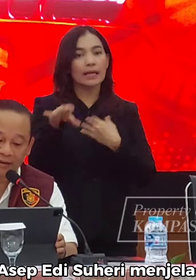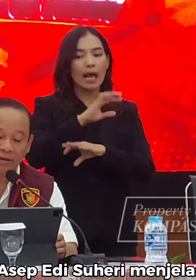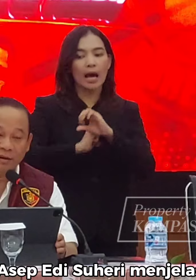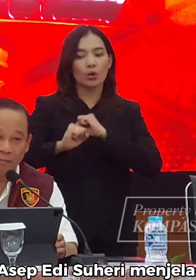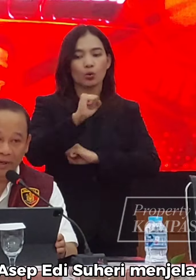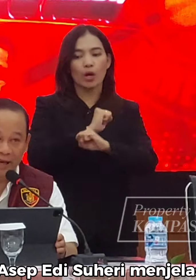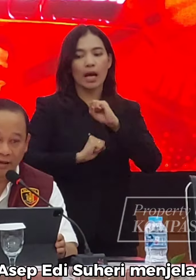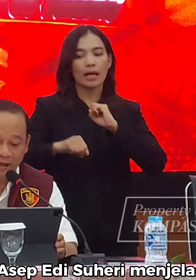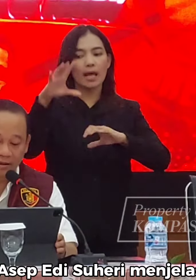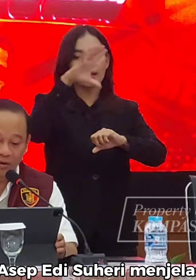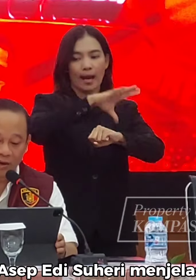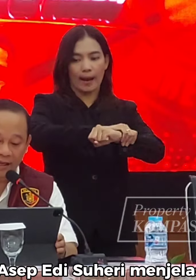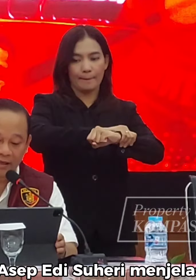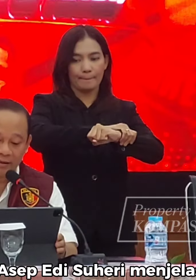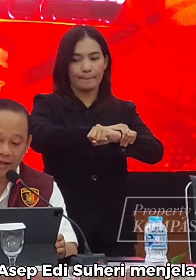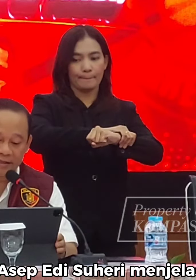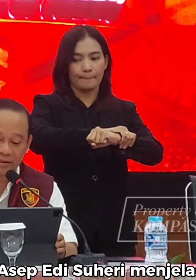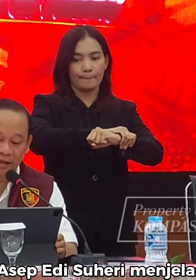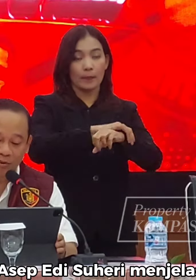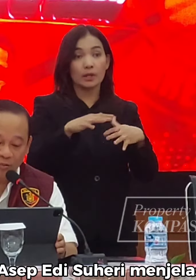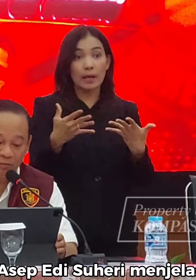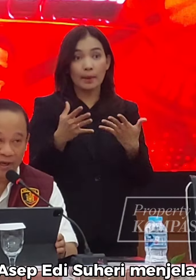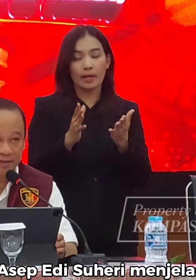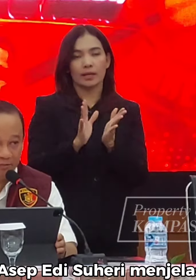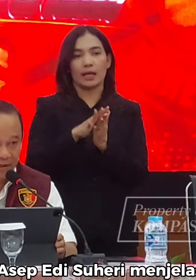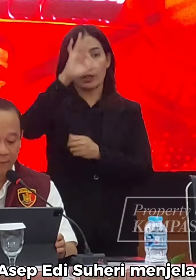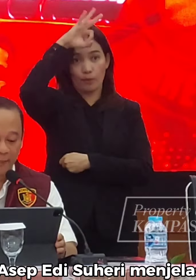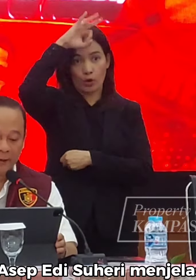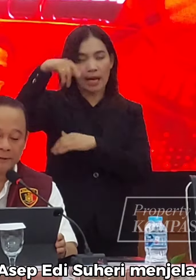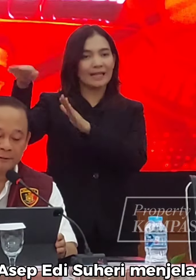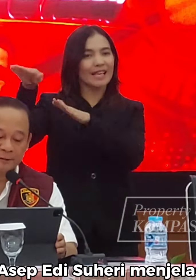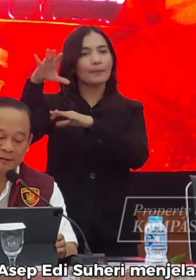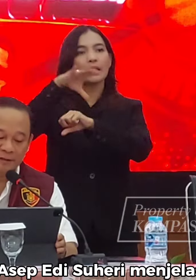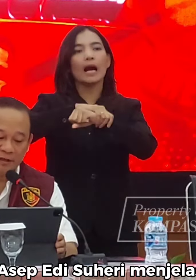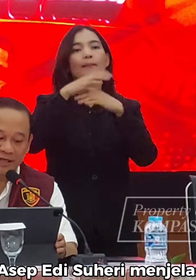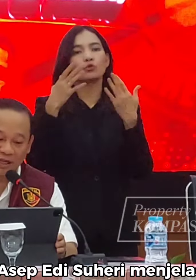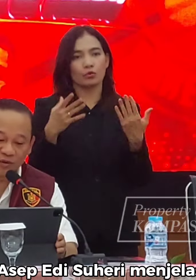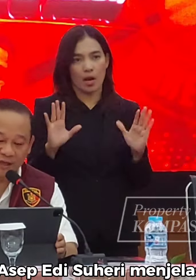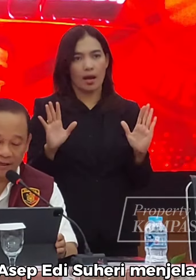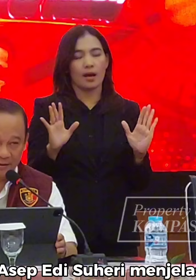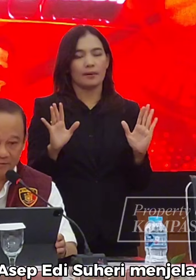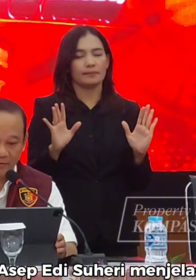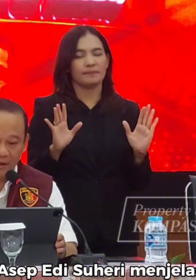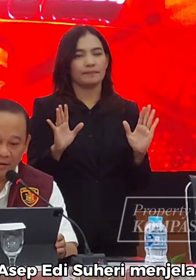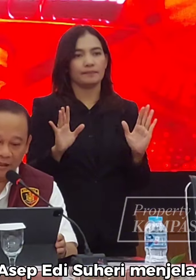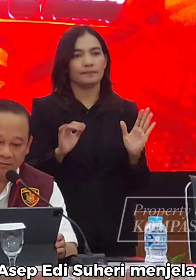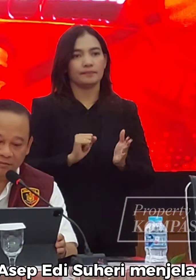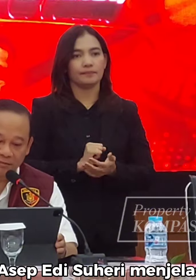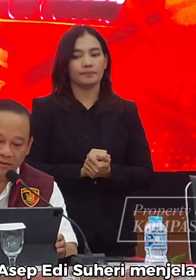dilakukan penahanan oleh dirum podaji ya dan selanjutnya